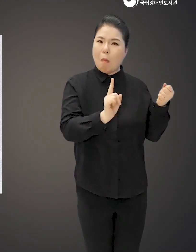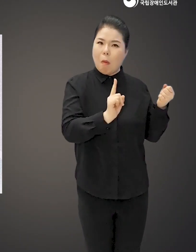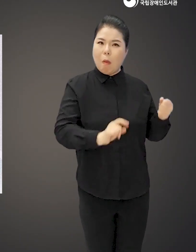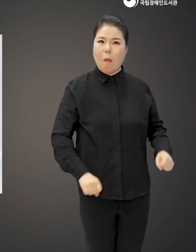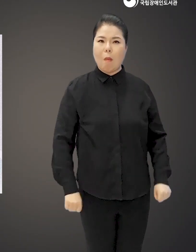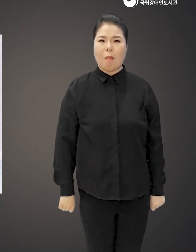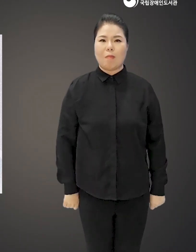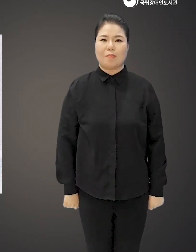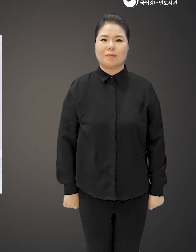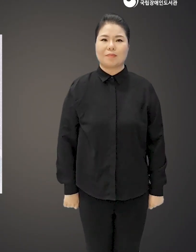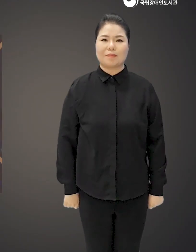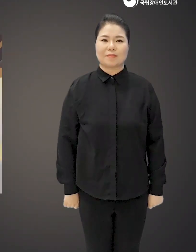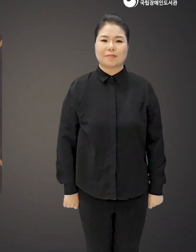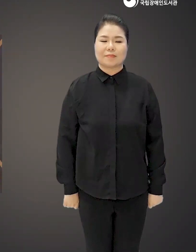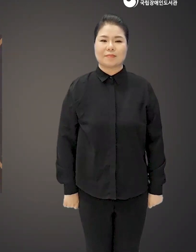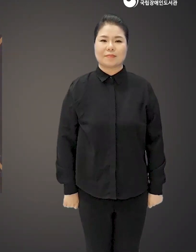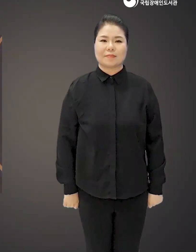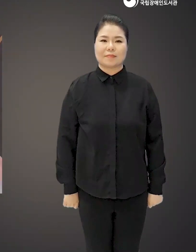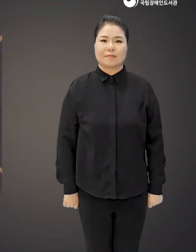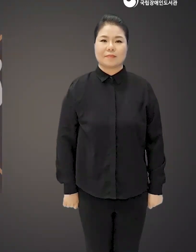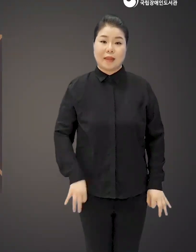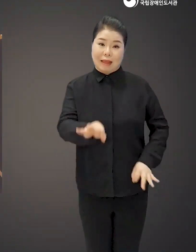뭘 숨겼을까?